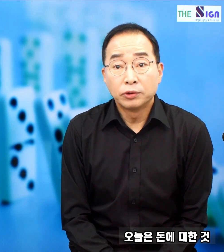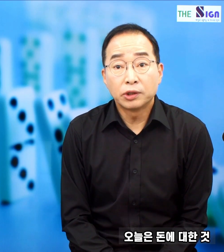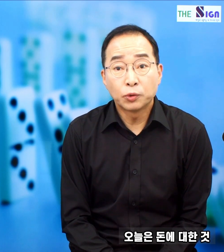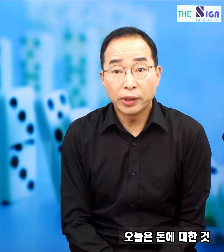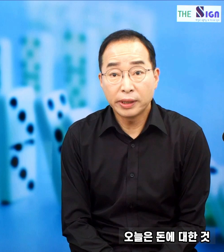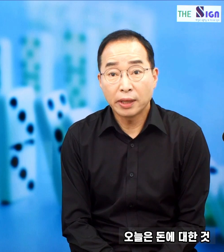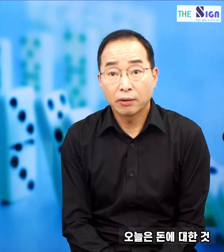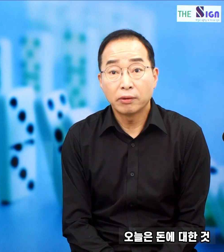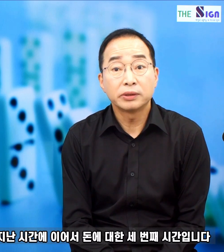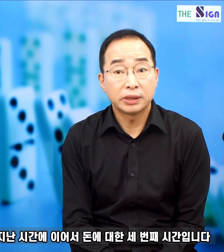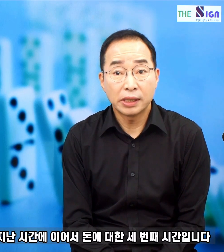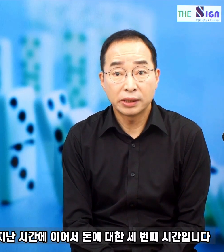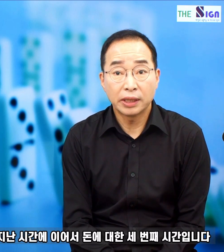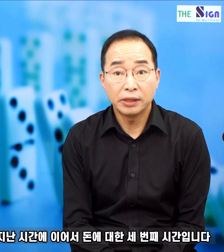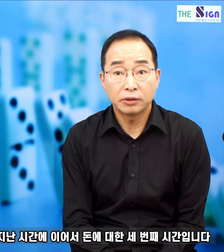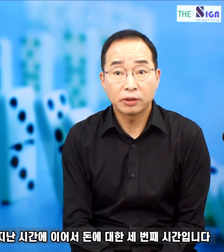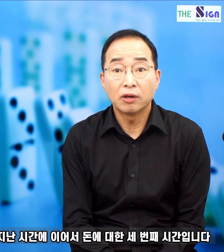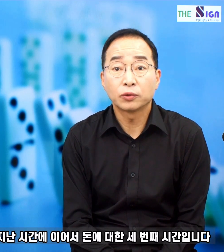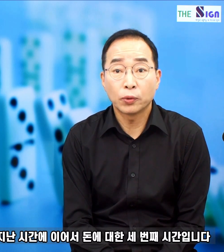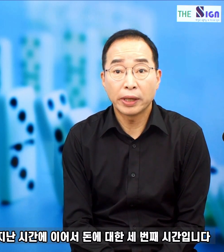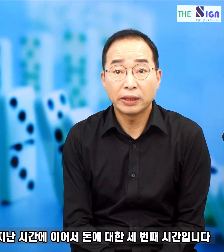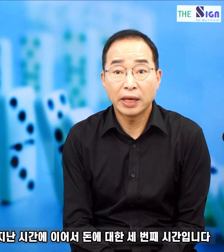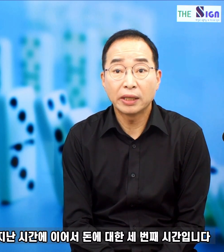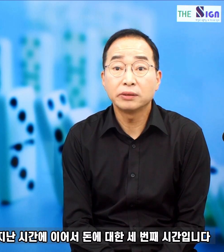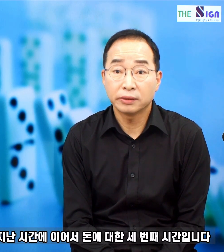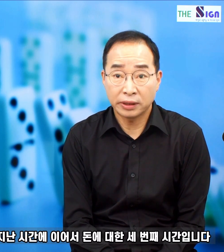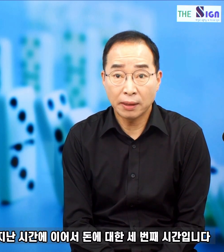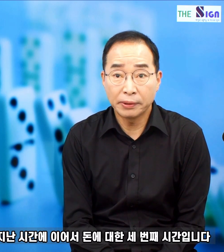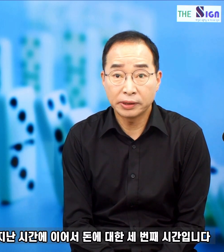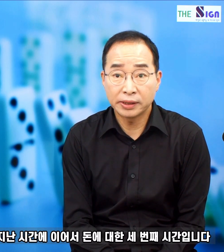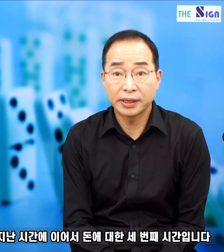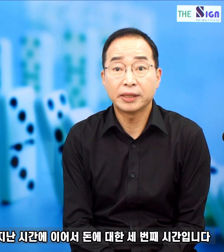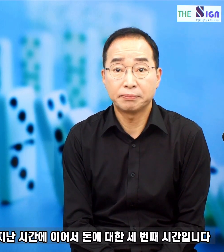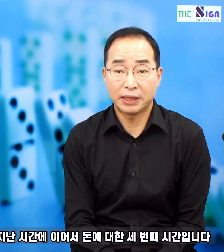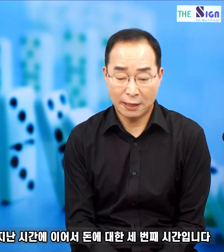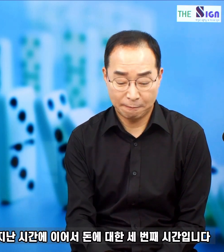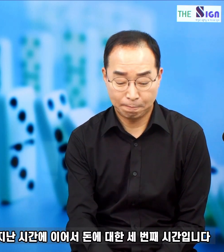오늘은 돈에 대한 거, 지난 시간에 이어서 돈에 대한 세 번째 시간입니다.